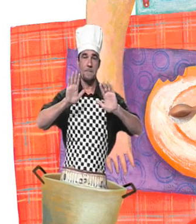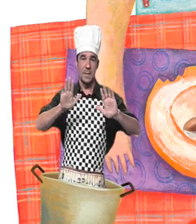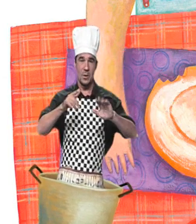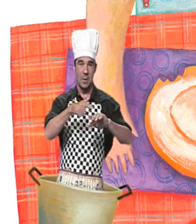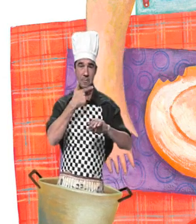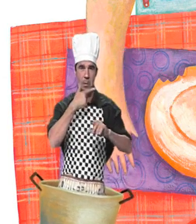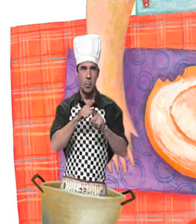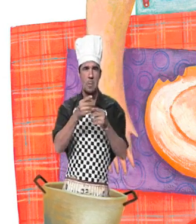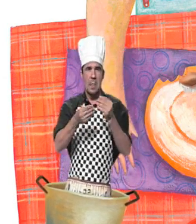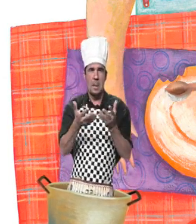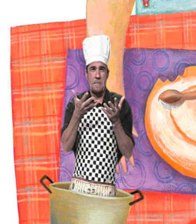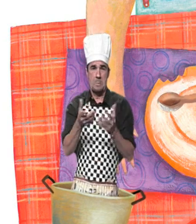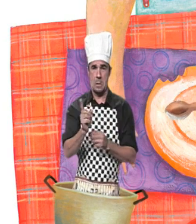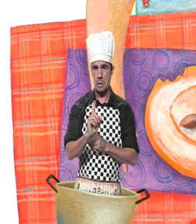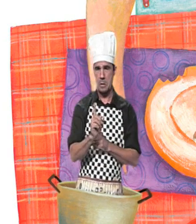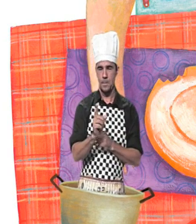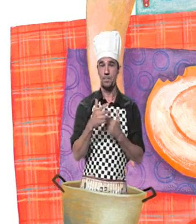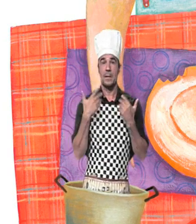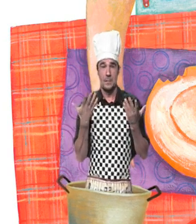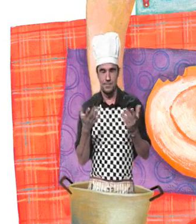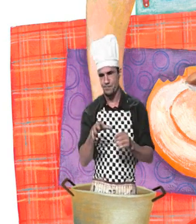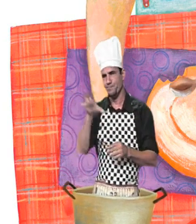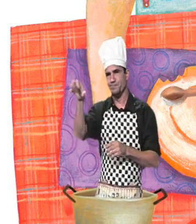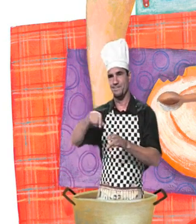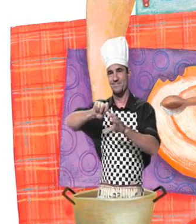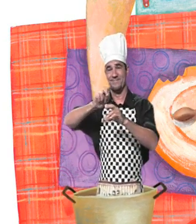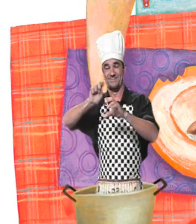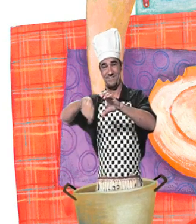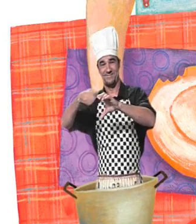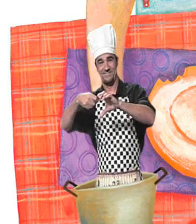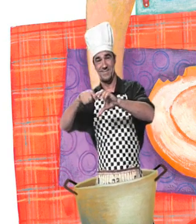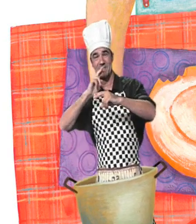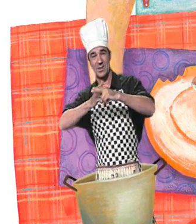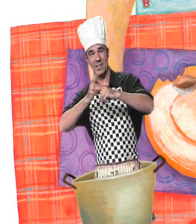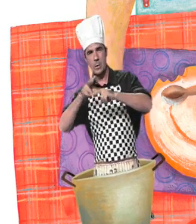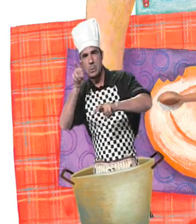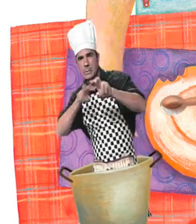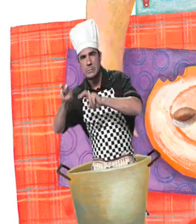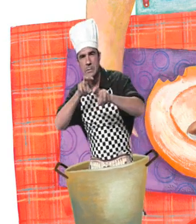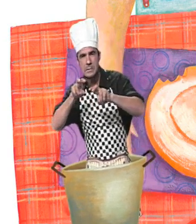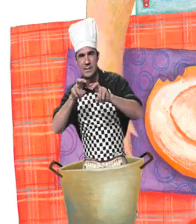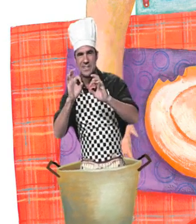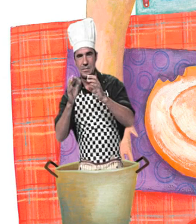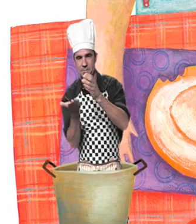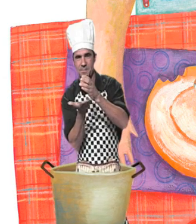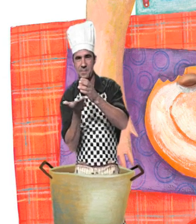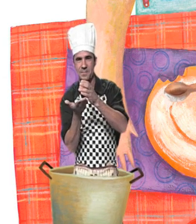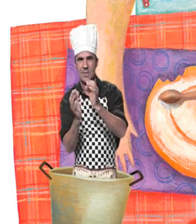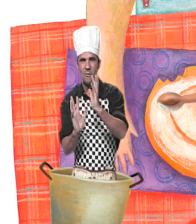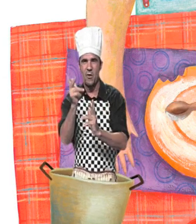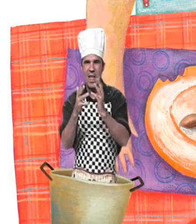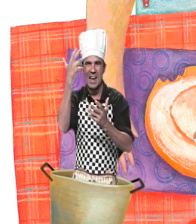nevades. Però tant de color blanc no li va fer el pes. Llavors va anar a buscar el pot de